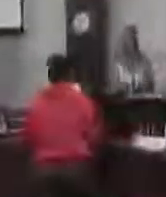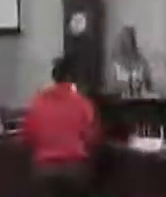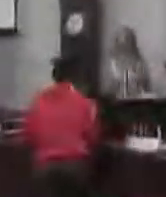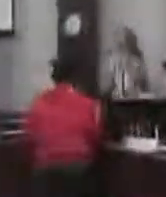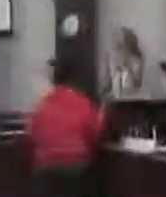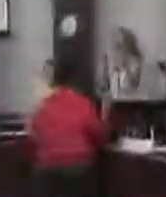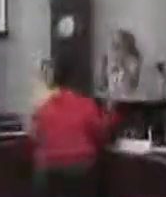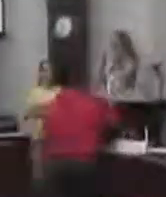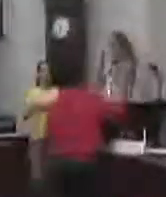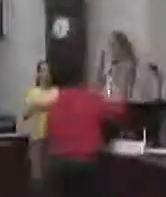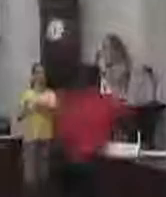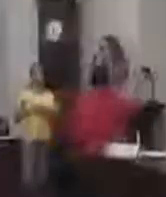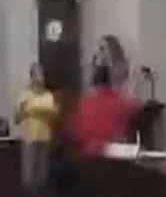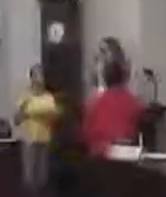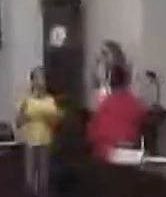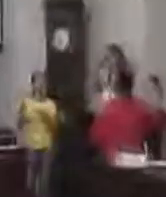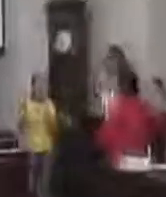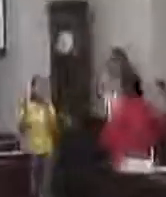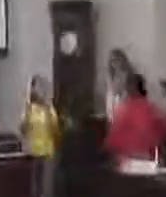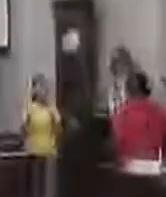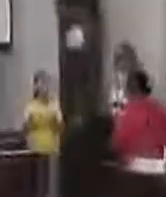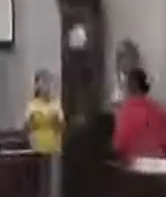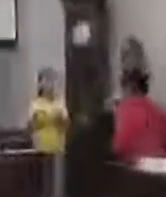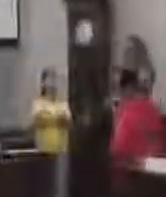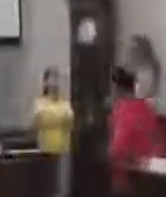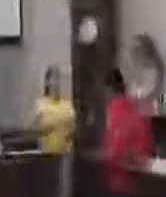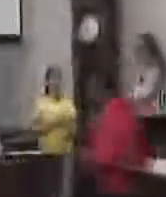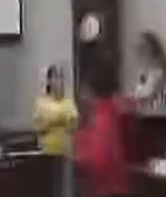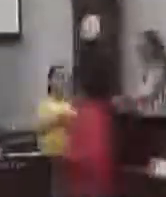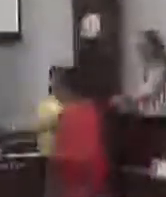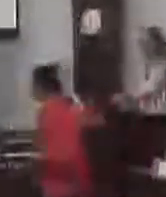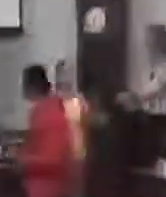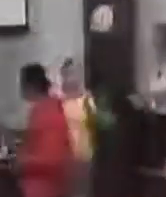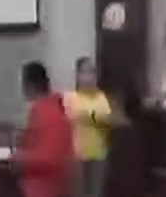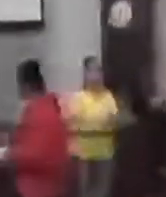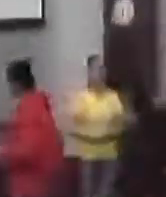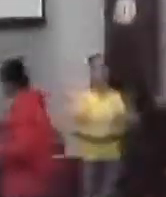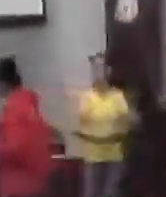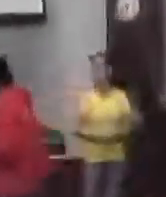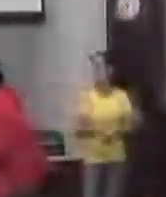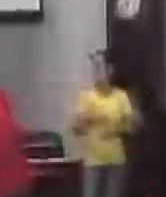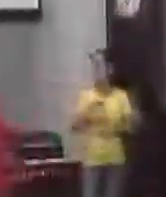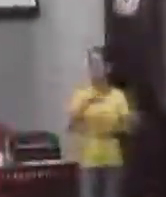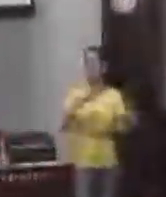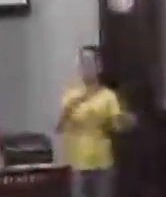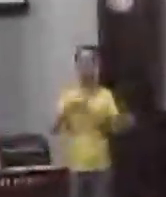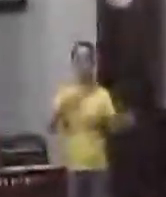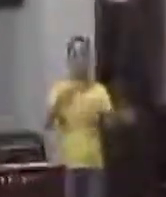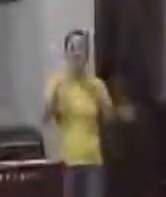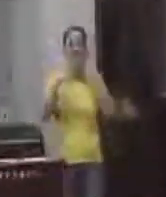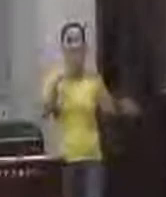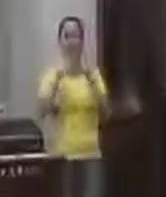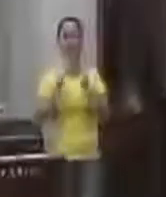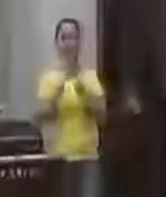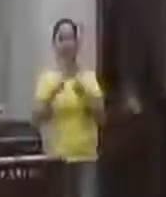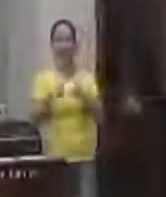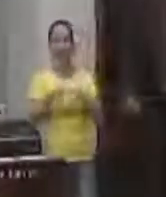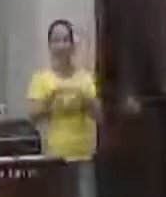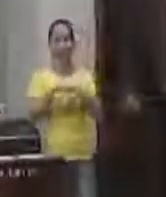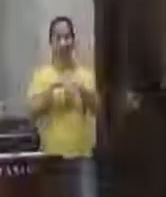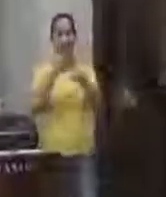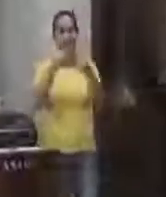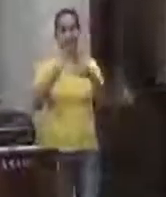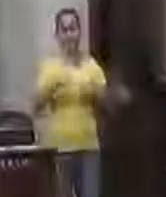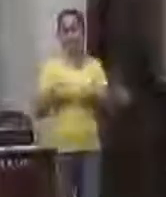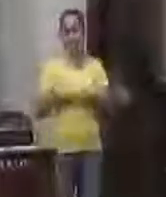Secretária, é um prazer recebê-la aqui nessa casa. Se sinta à vontade. Qualquer dúvida, a senhora pode transmitir aqui à mesa que a gente